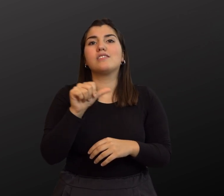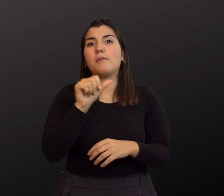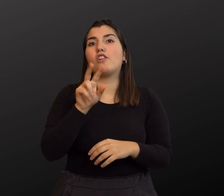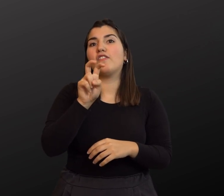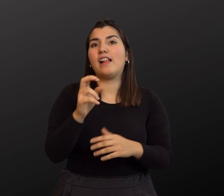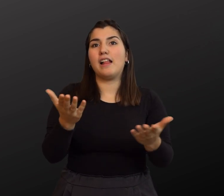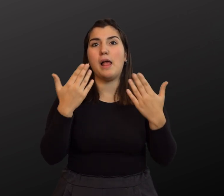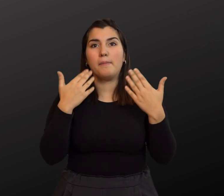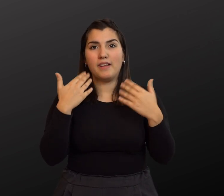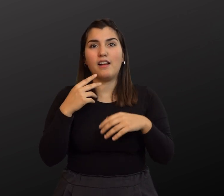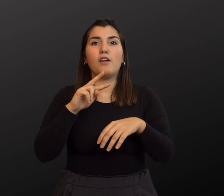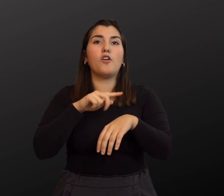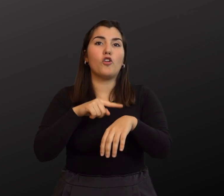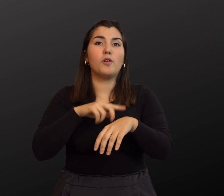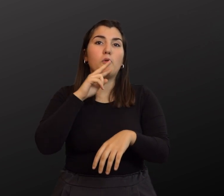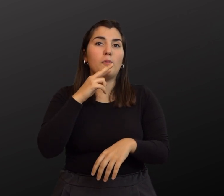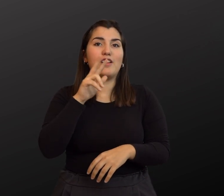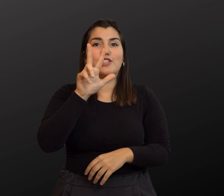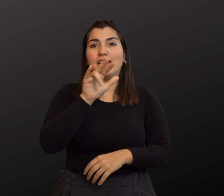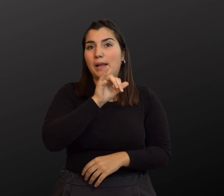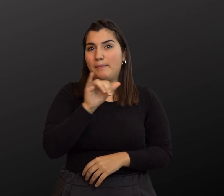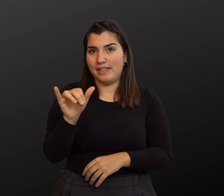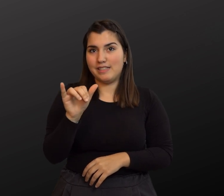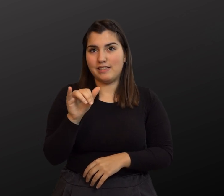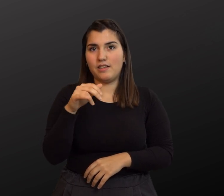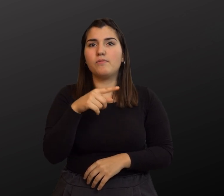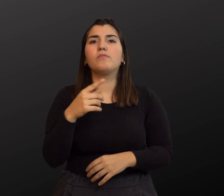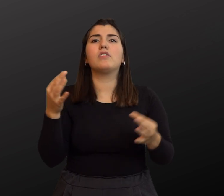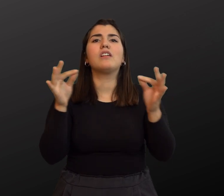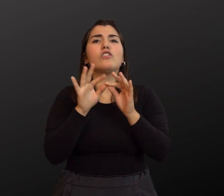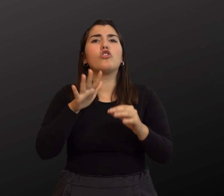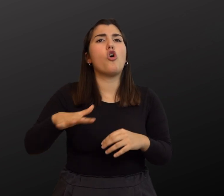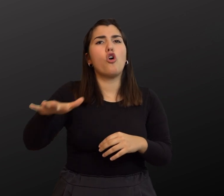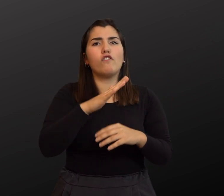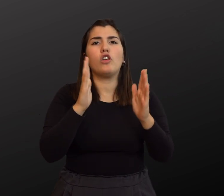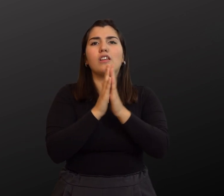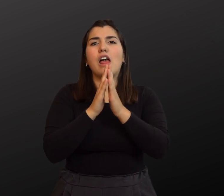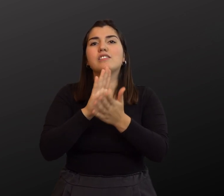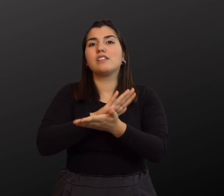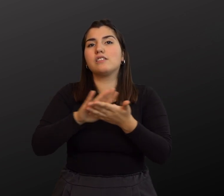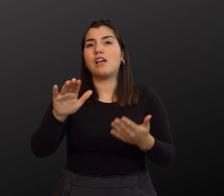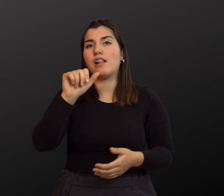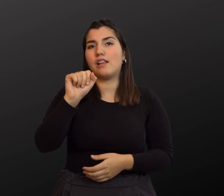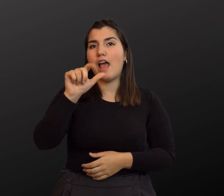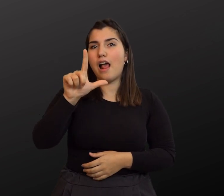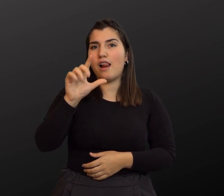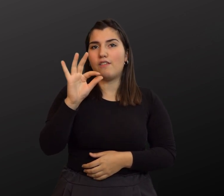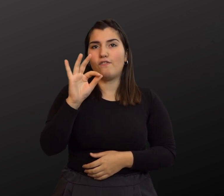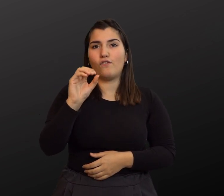visita guidata, teatralizzata da una guida esperta. L'incontro sarà il